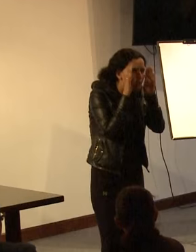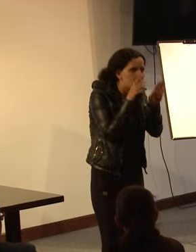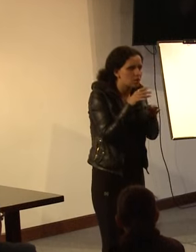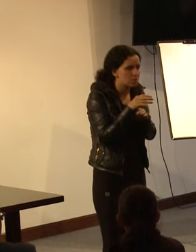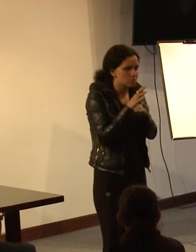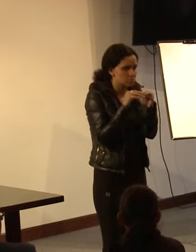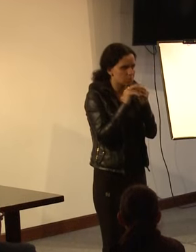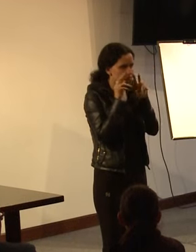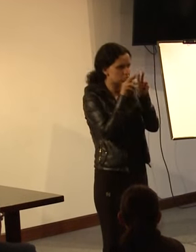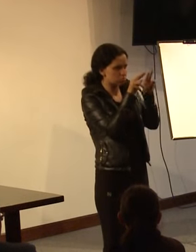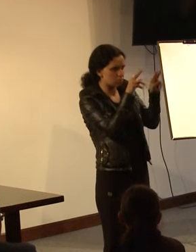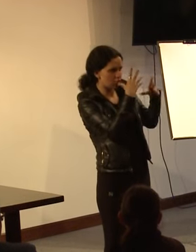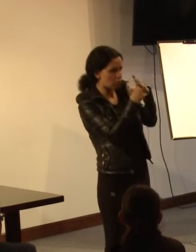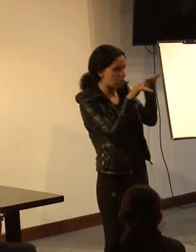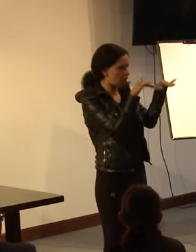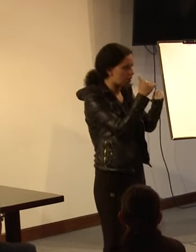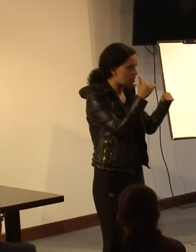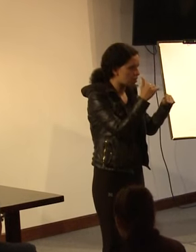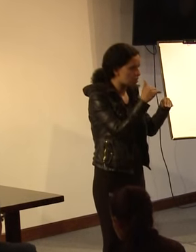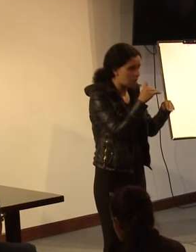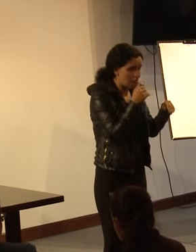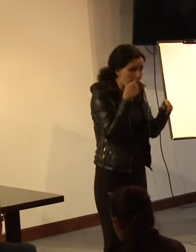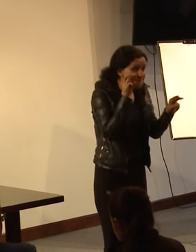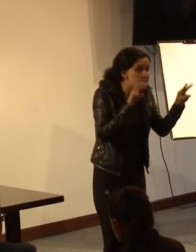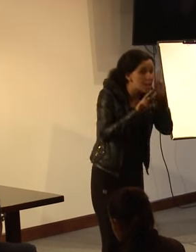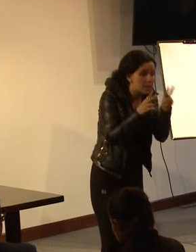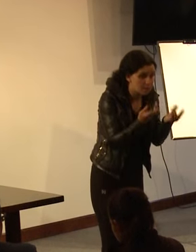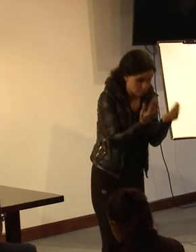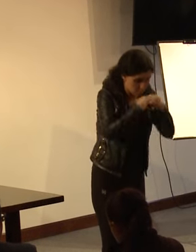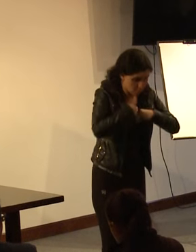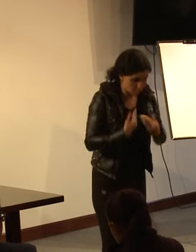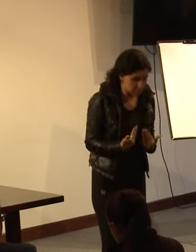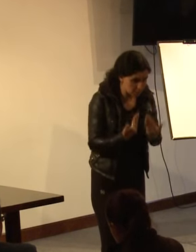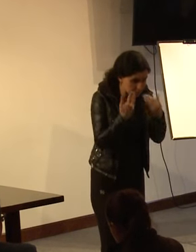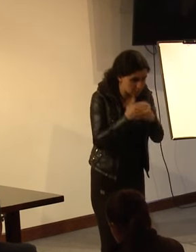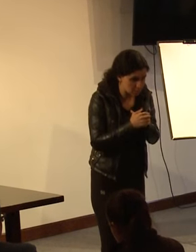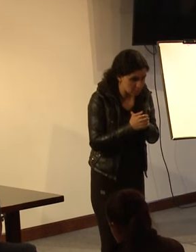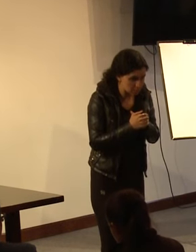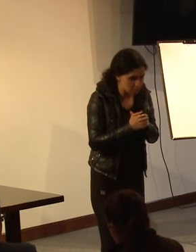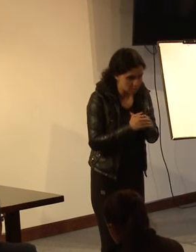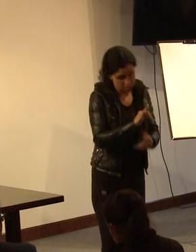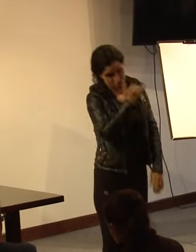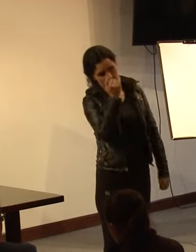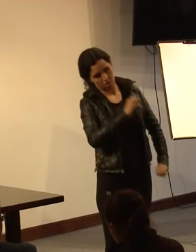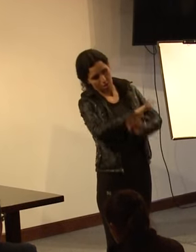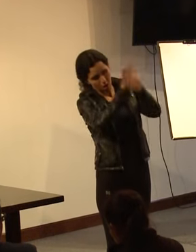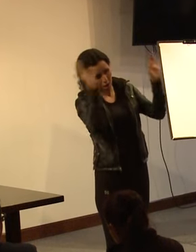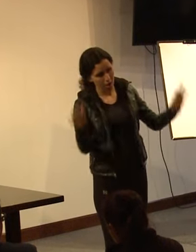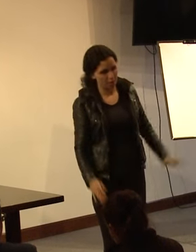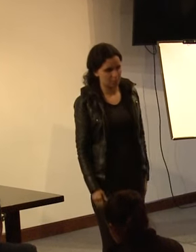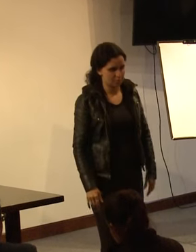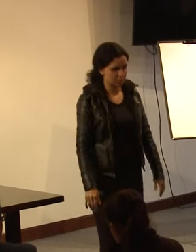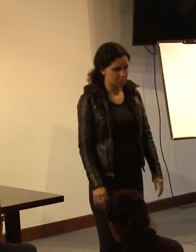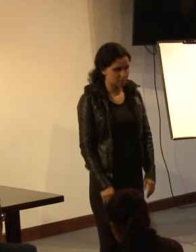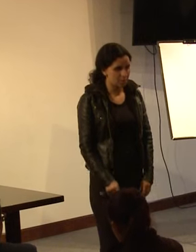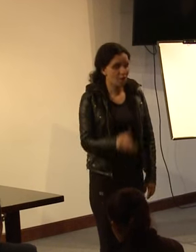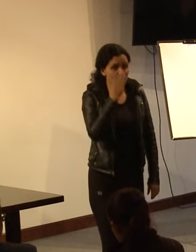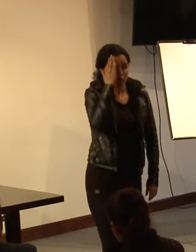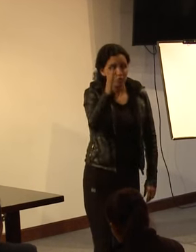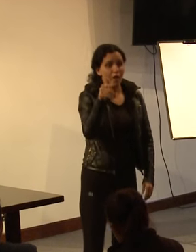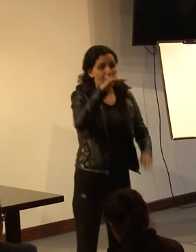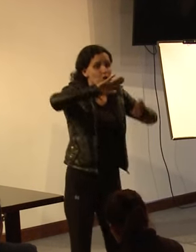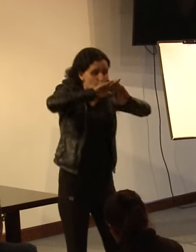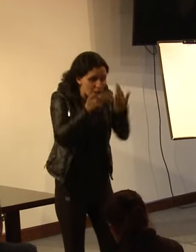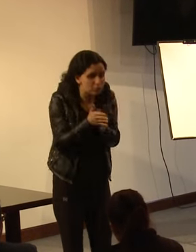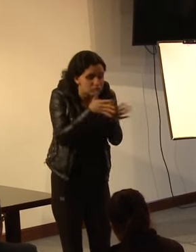que... ¿Será que si yo soy observador, eso me sirve realmente en la vida a mí? Entonces, ¿será que tiene sentido enseñar esto en un colegio a unos niños que tienen que desarrollar esa capacidad